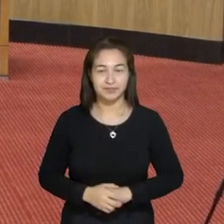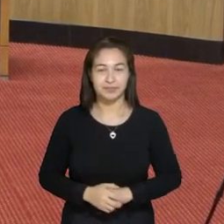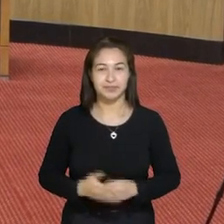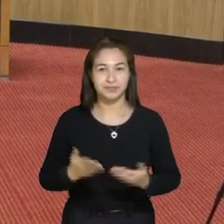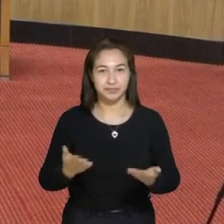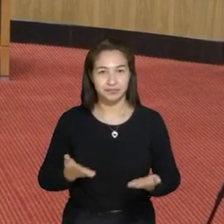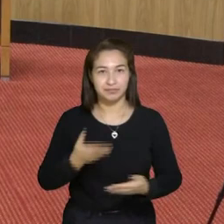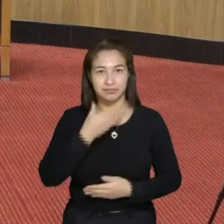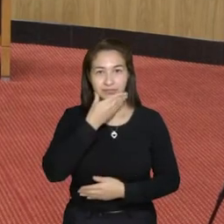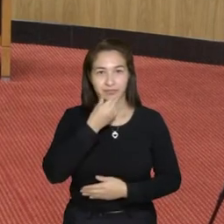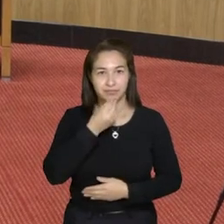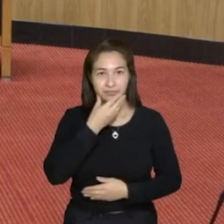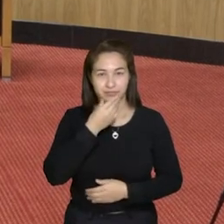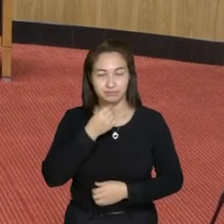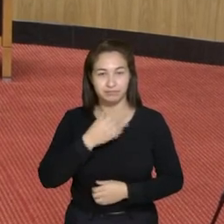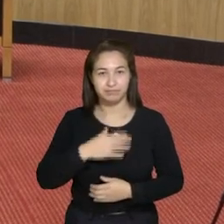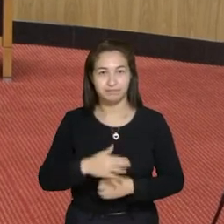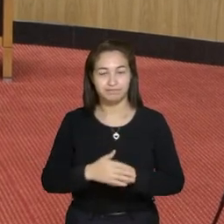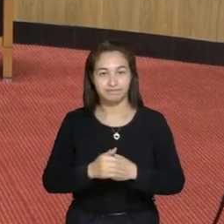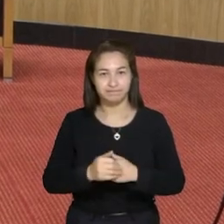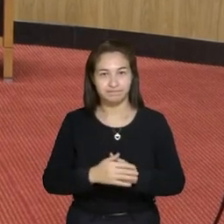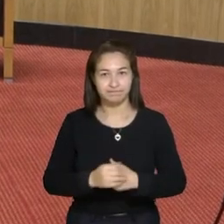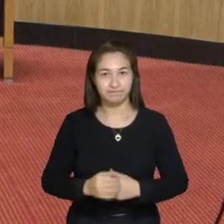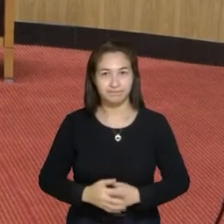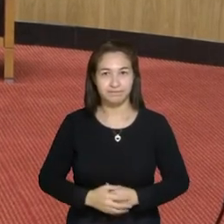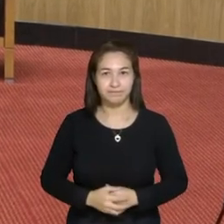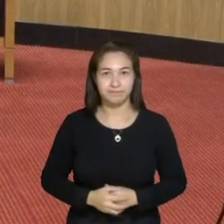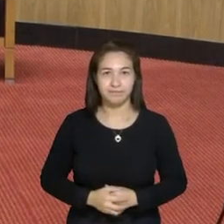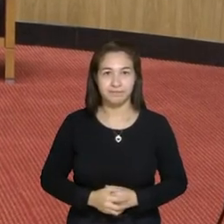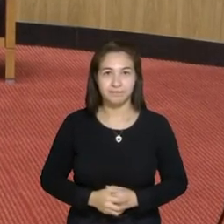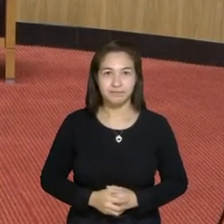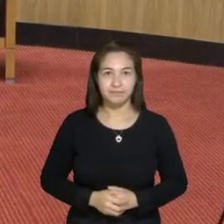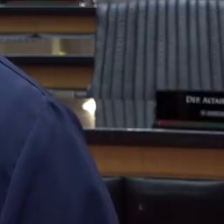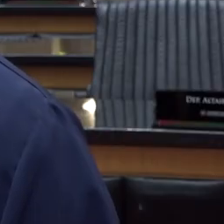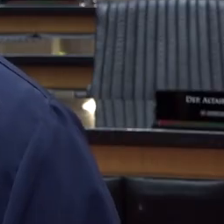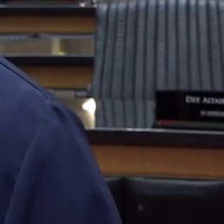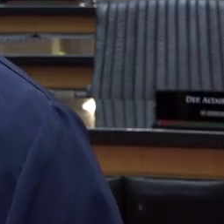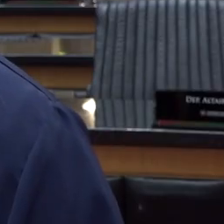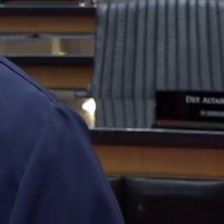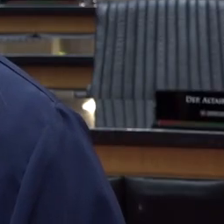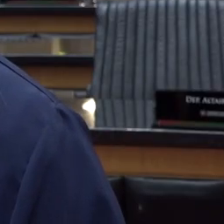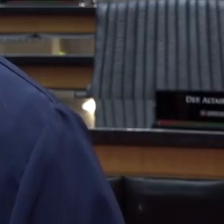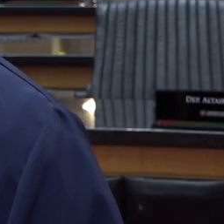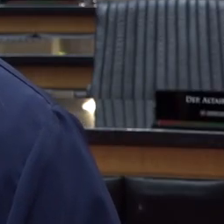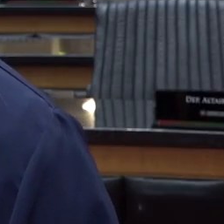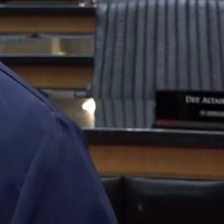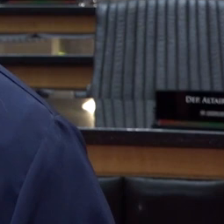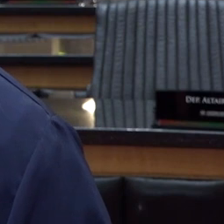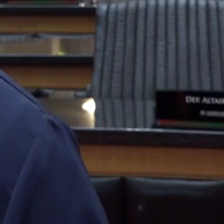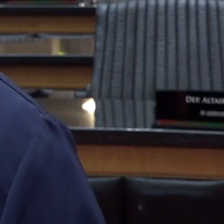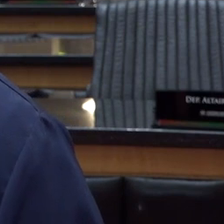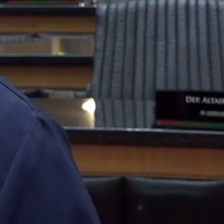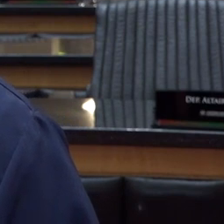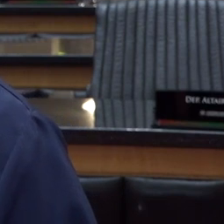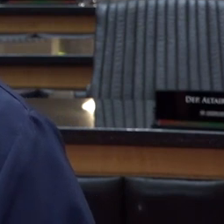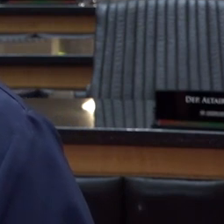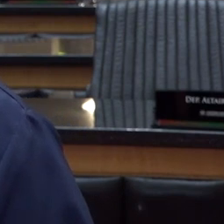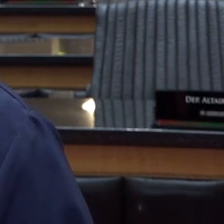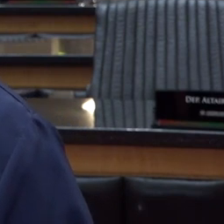outras atividades da Assembleia já percebeu que esses profissionais estão presentes é uma grande conquista já né aonde a gente